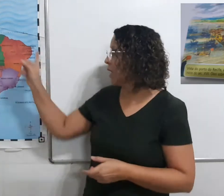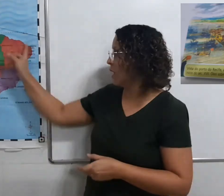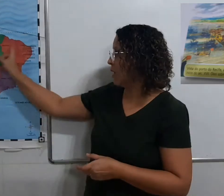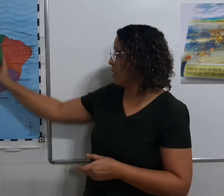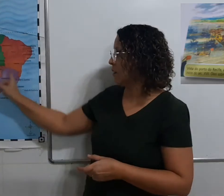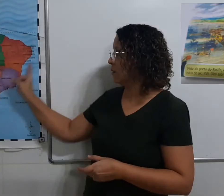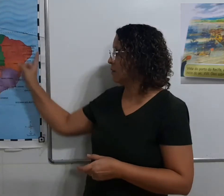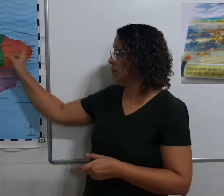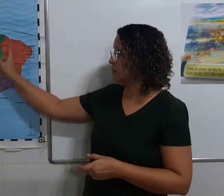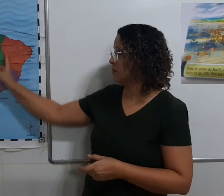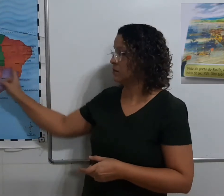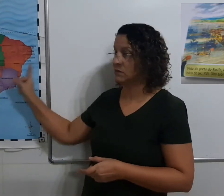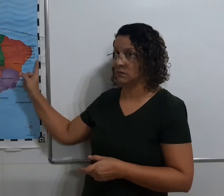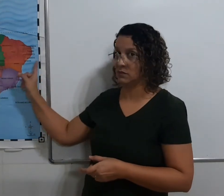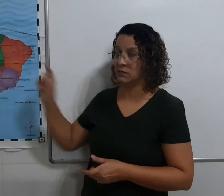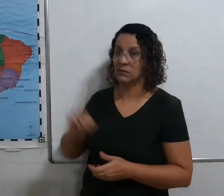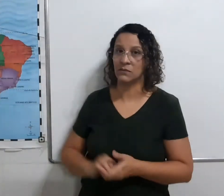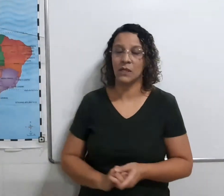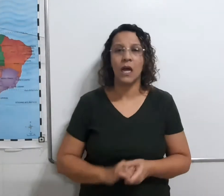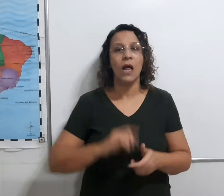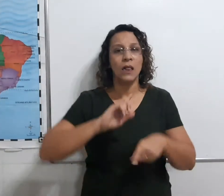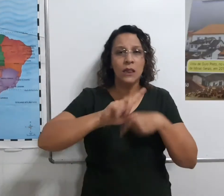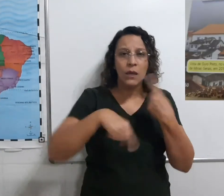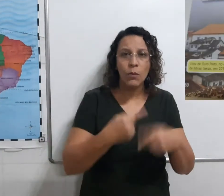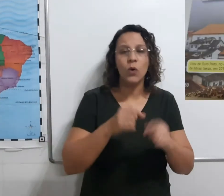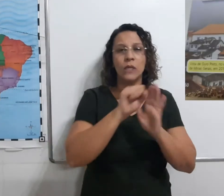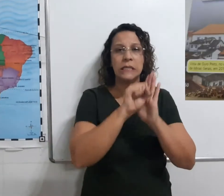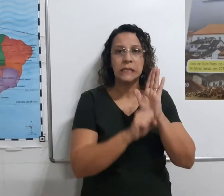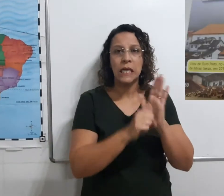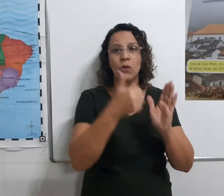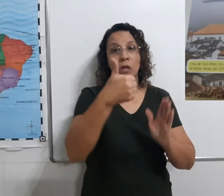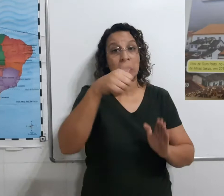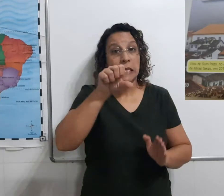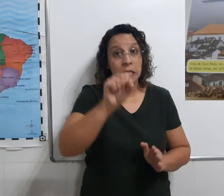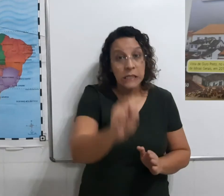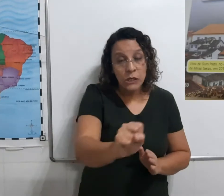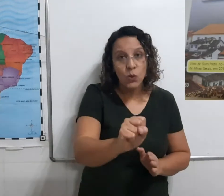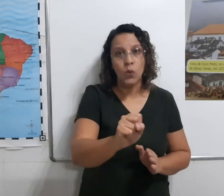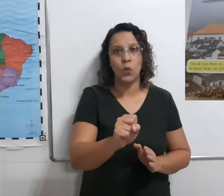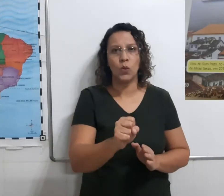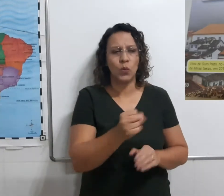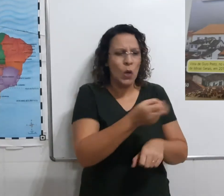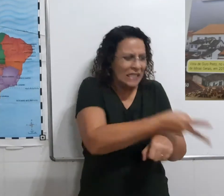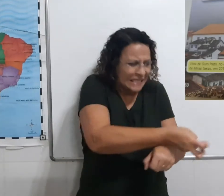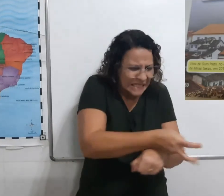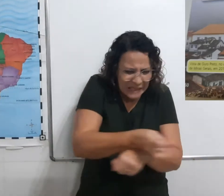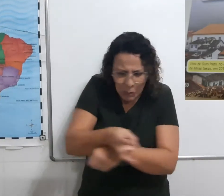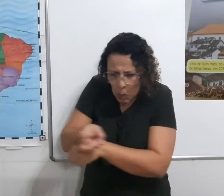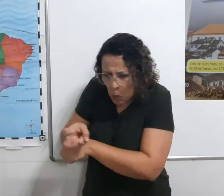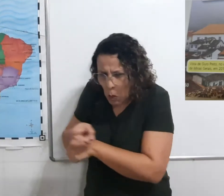No século XVIII, a exploração de ouro em Minas Gerais,